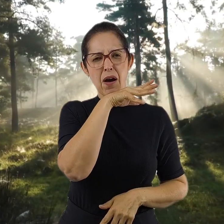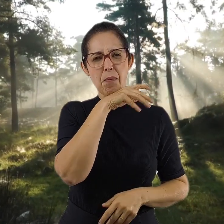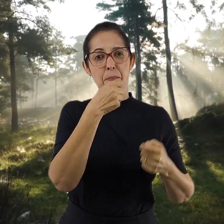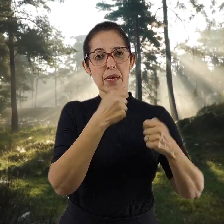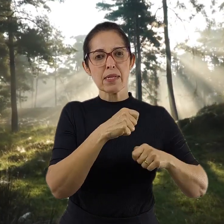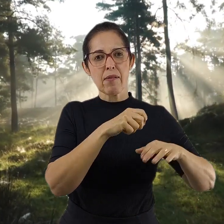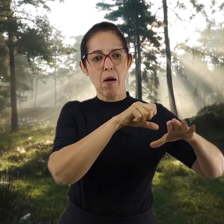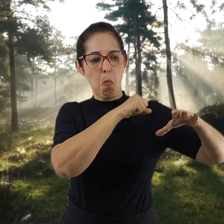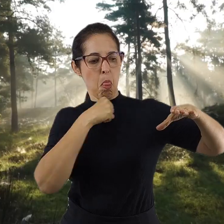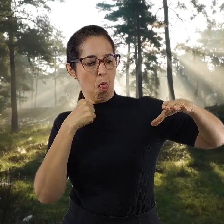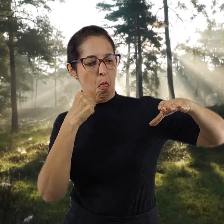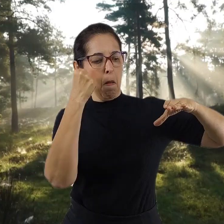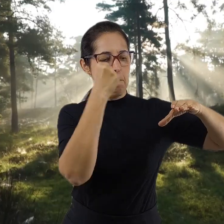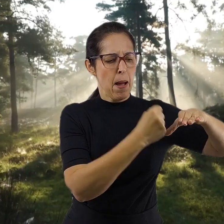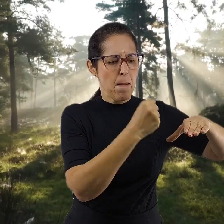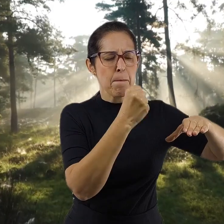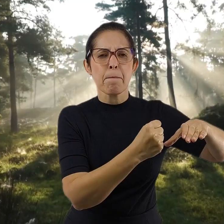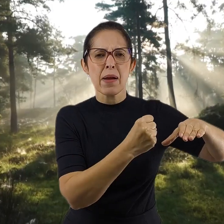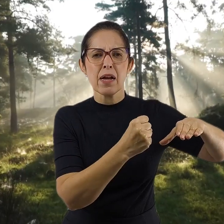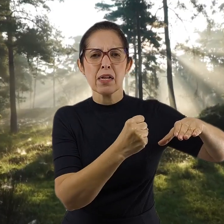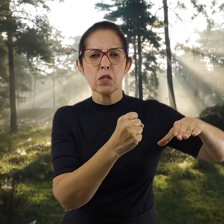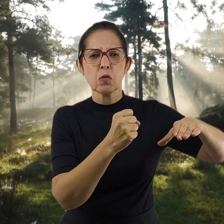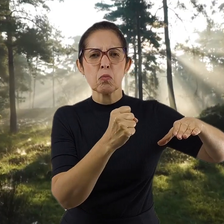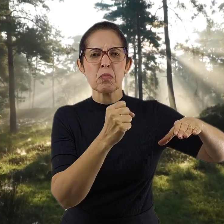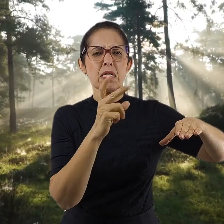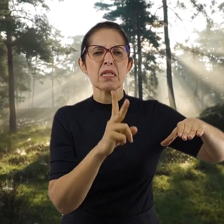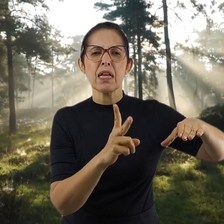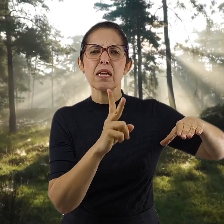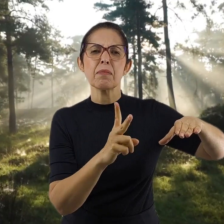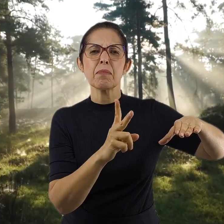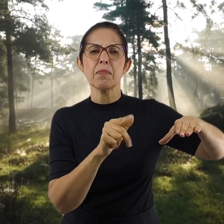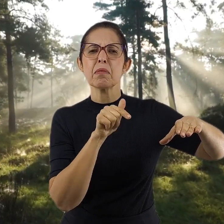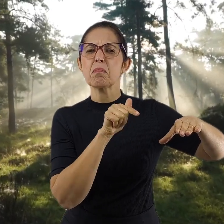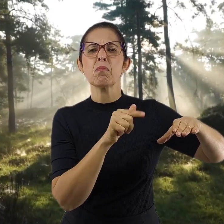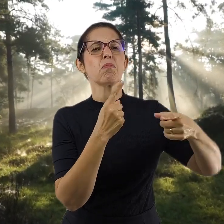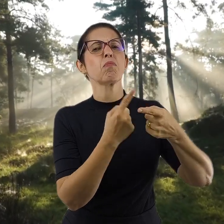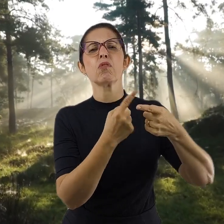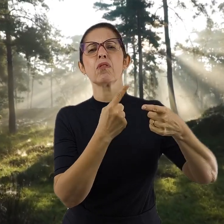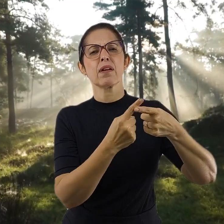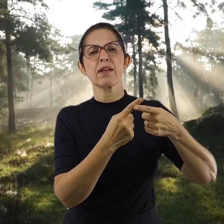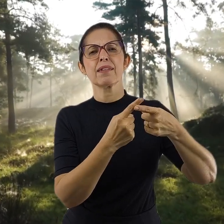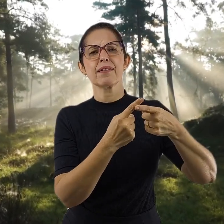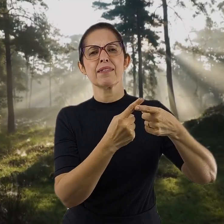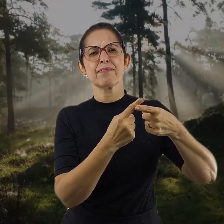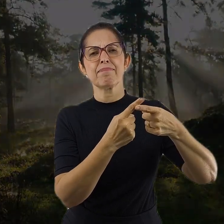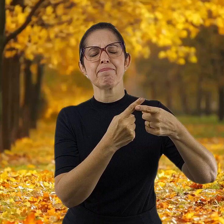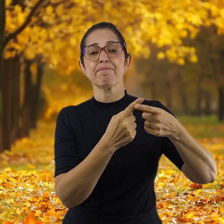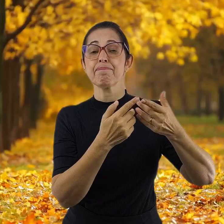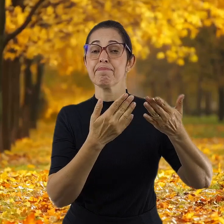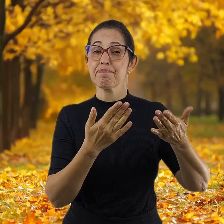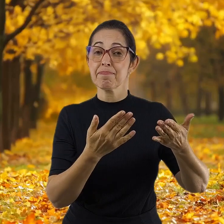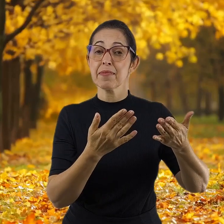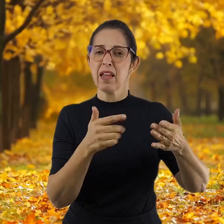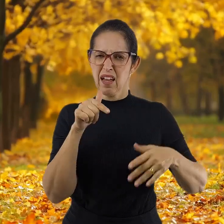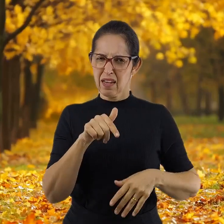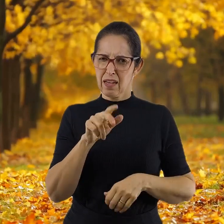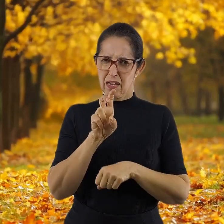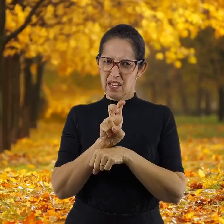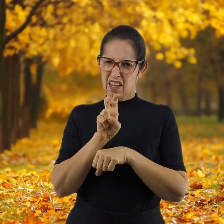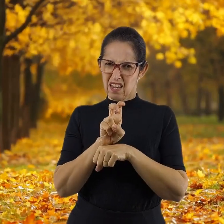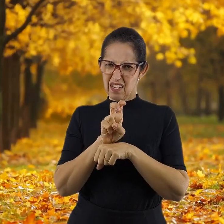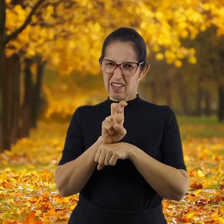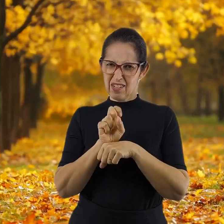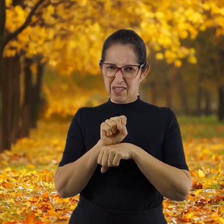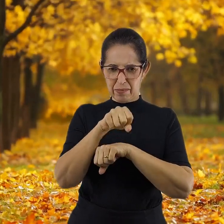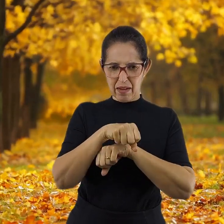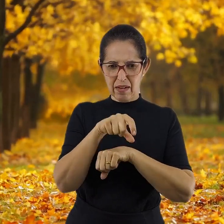Testamento? Os irmãos estão aqui no quinto período, não é isso? É isso mesmo?